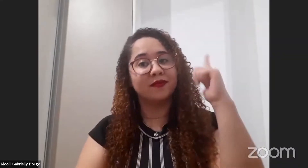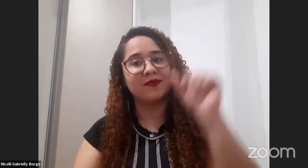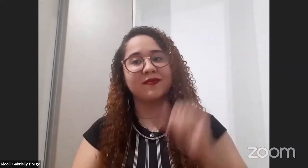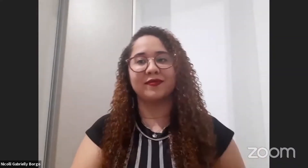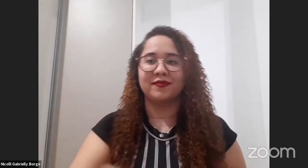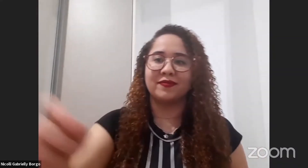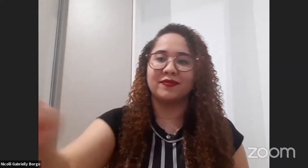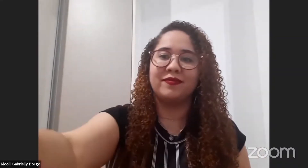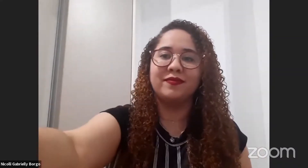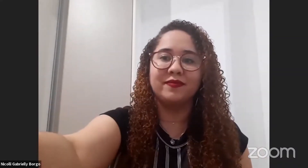conversar bem em Libras.